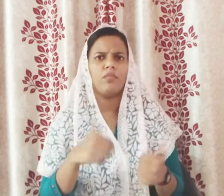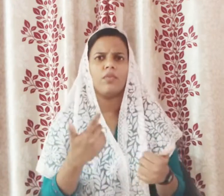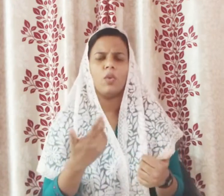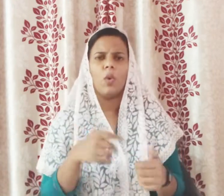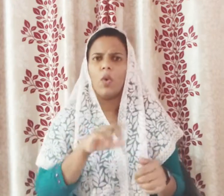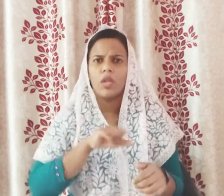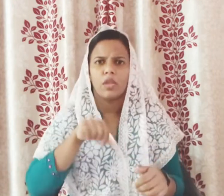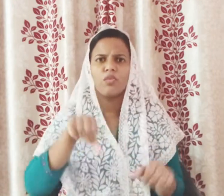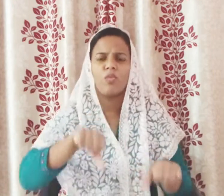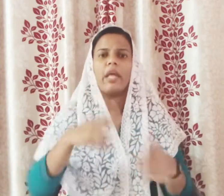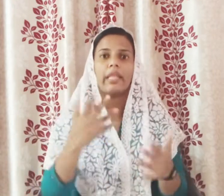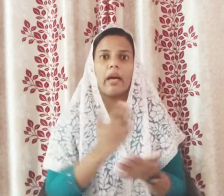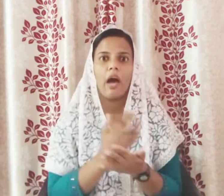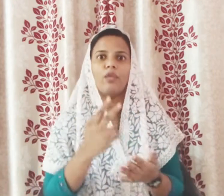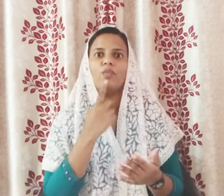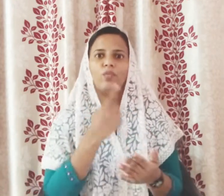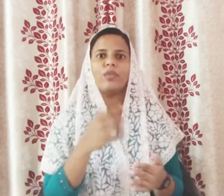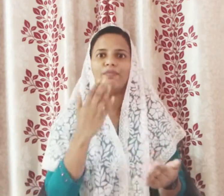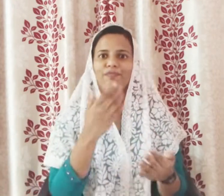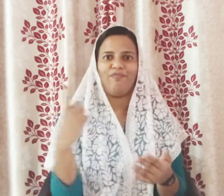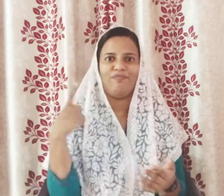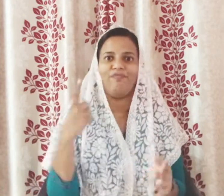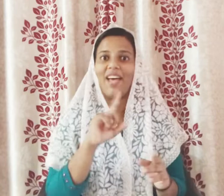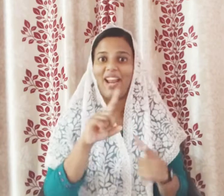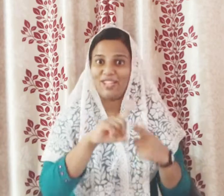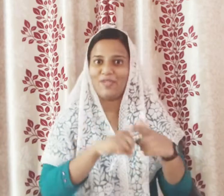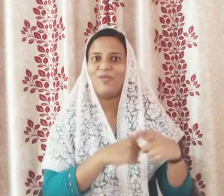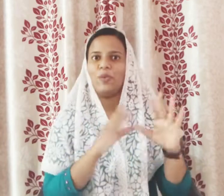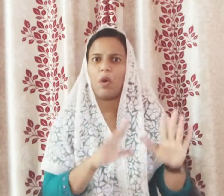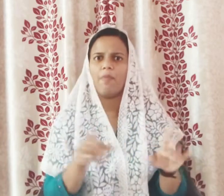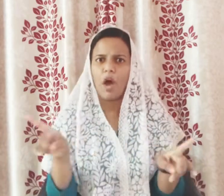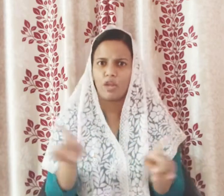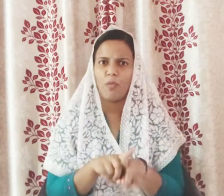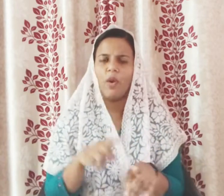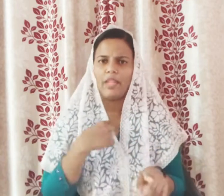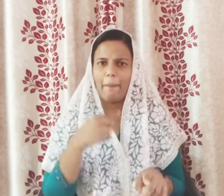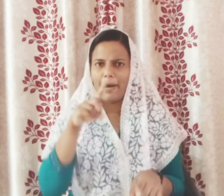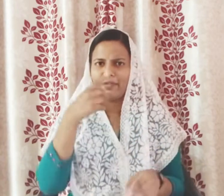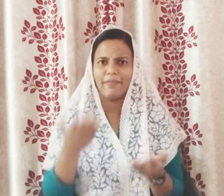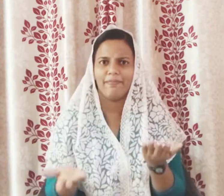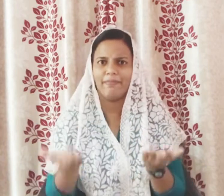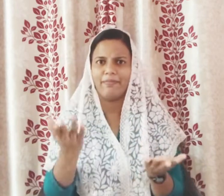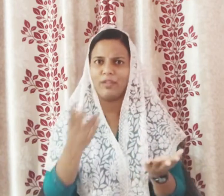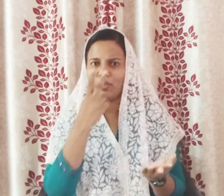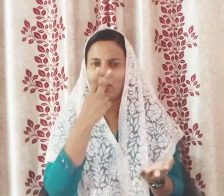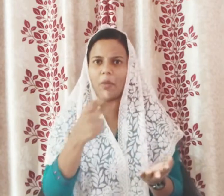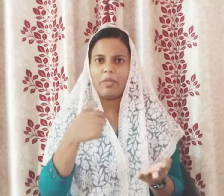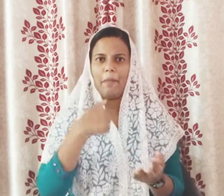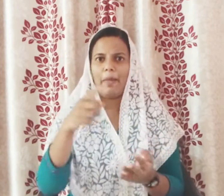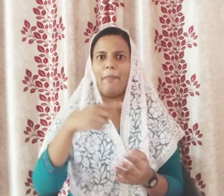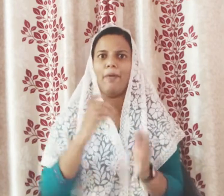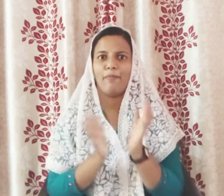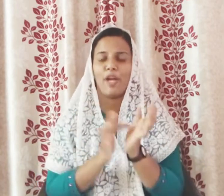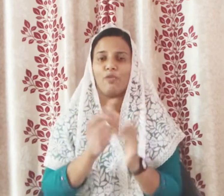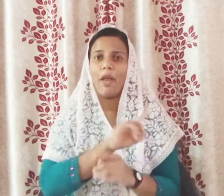ഈ ജനം വീണു കിടക്കുക. പ്രിയപ്പെട്ട ദൈവമക്കളെ, നമ്മുടെ ജീവിതം അവരുമായിട്ട് കമ്പയർ ചെയ്യുമ്പോൾ ക്രിസ്തുവിൽ നമ്മെ